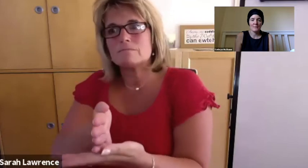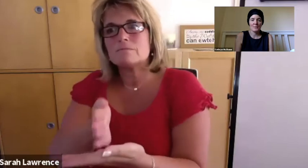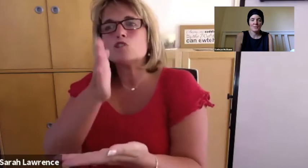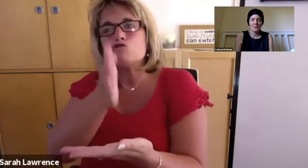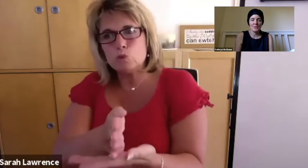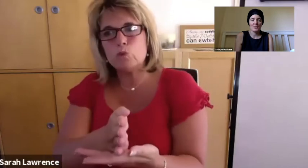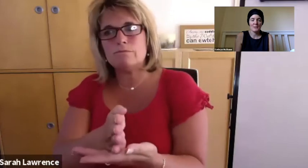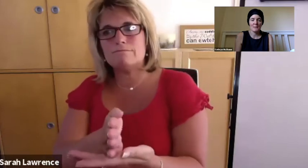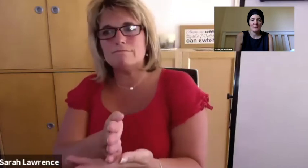dwylo yn y siapau yma,